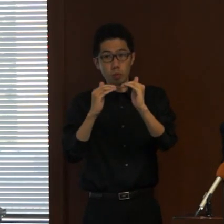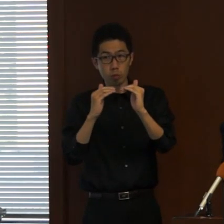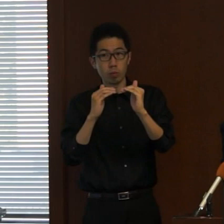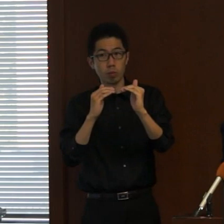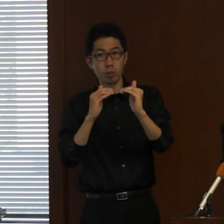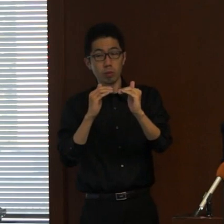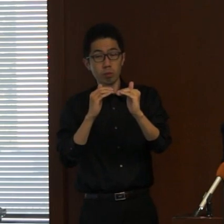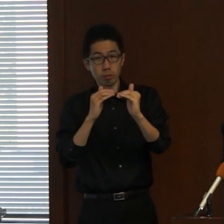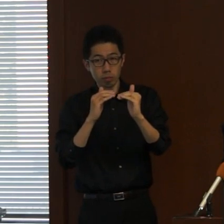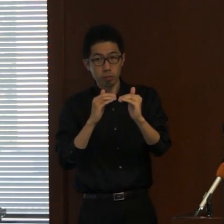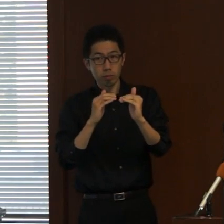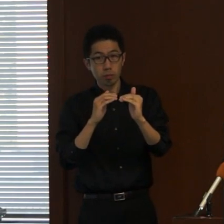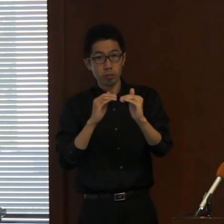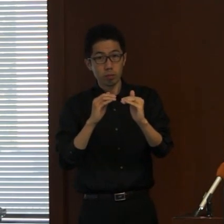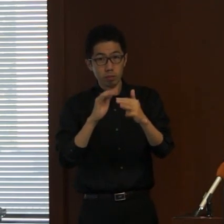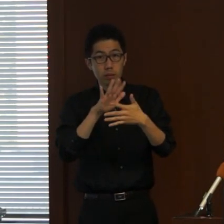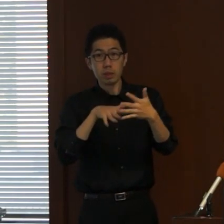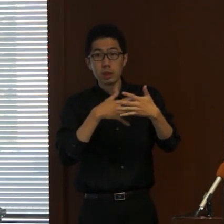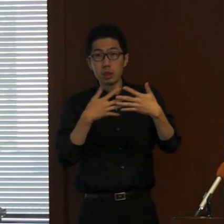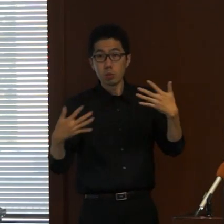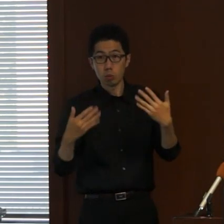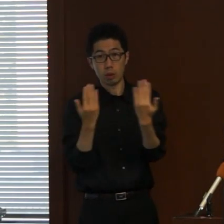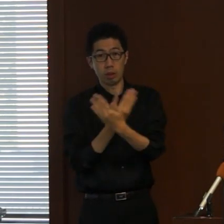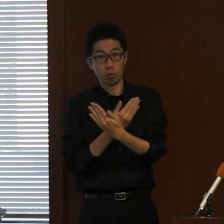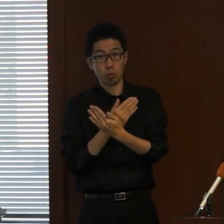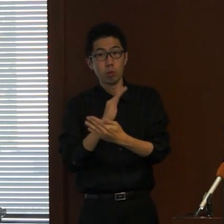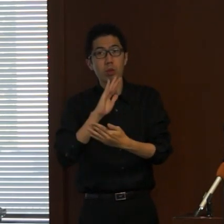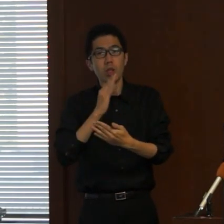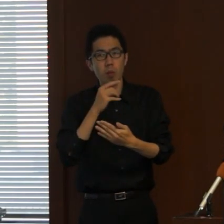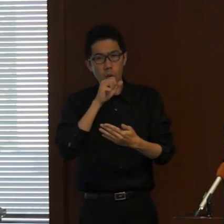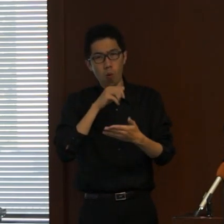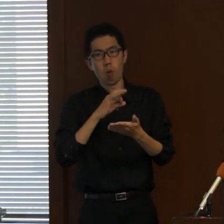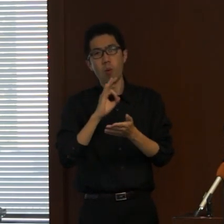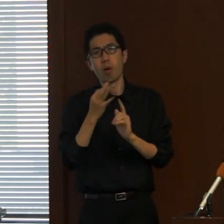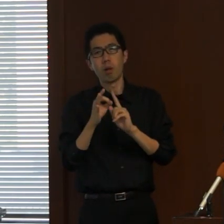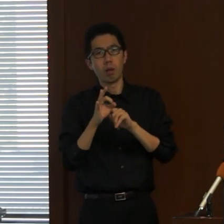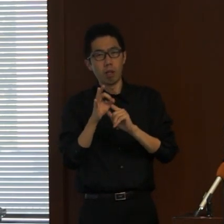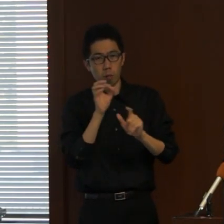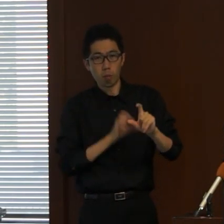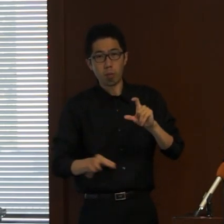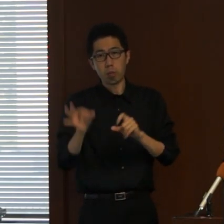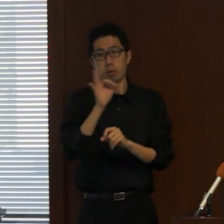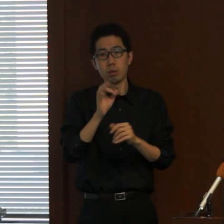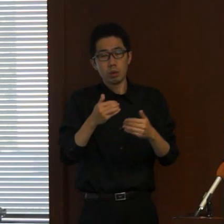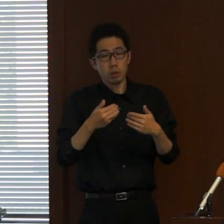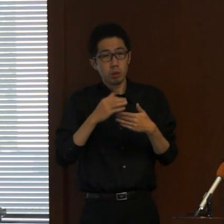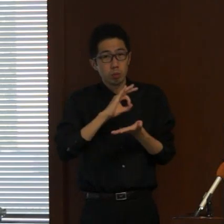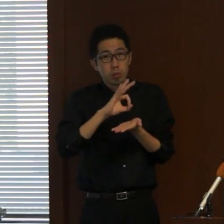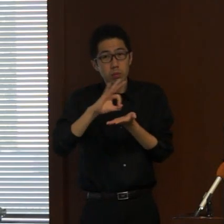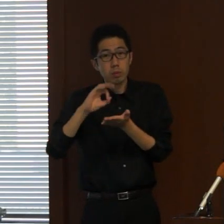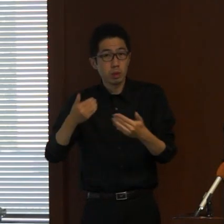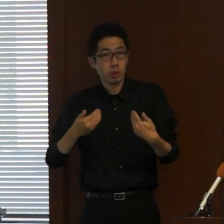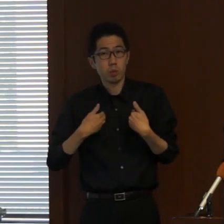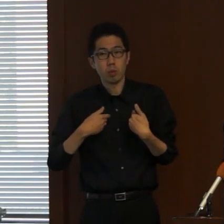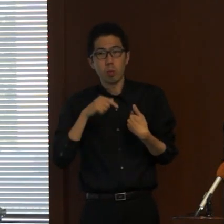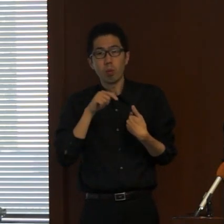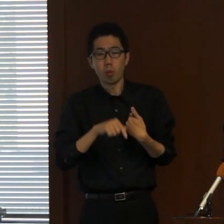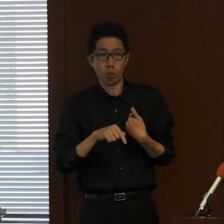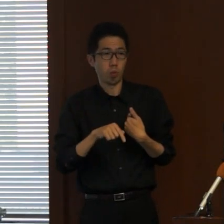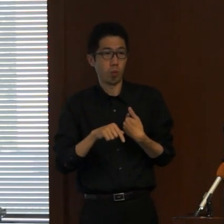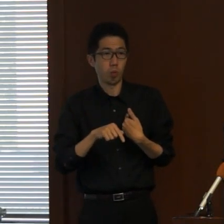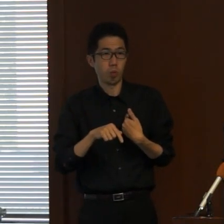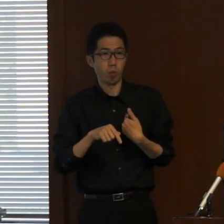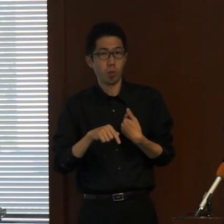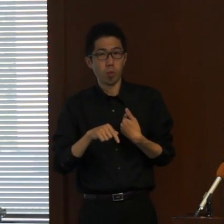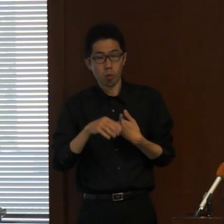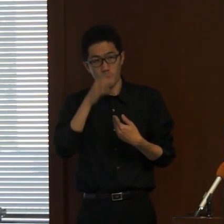って、さまざまなお金が必要になったりするということもあるし、そういうような今